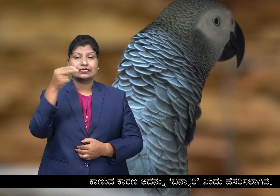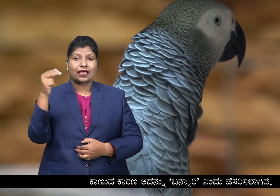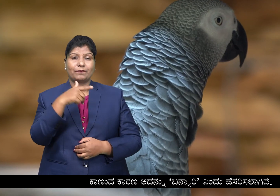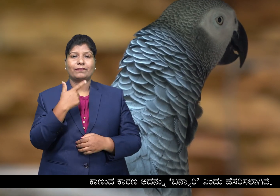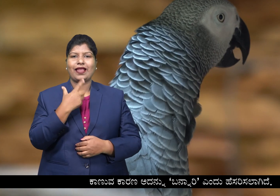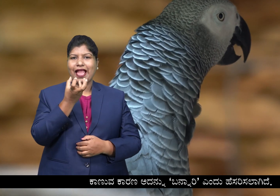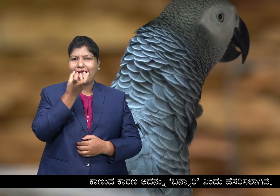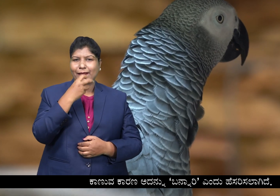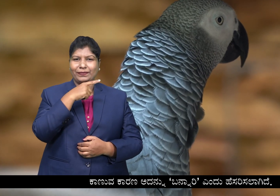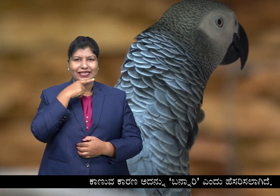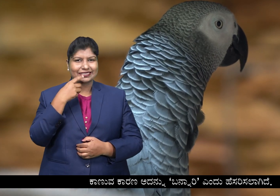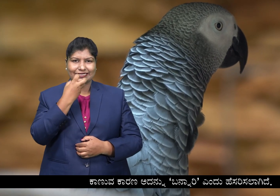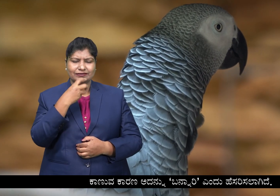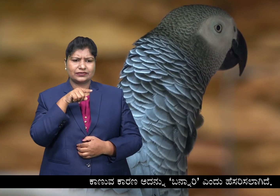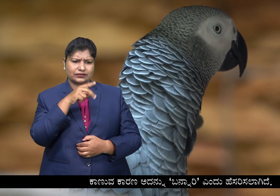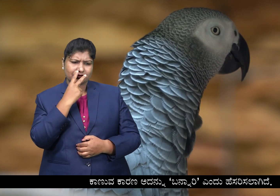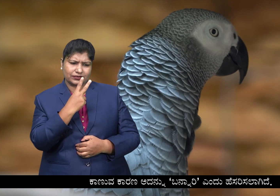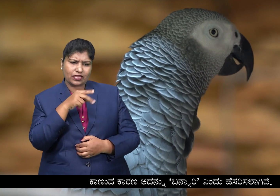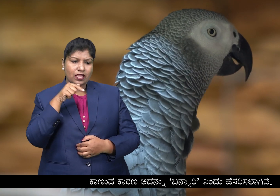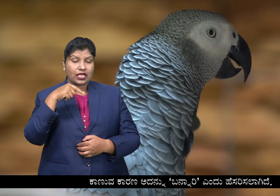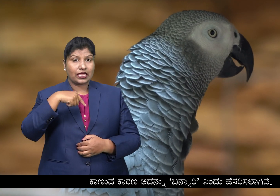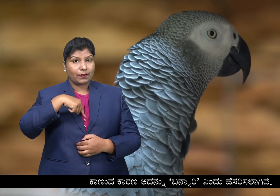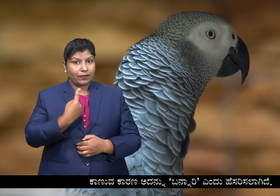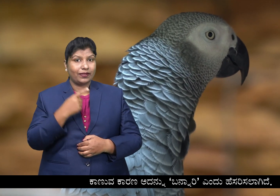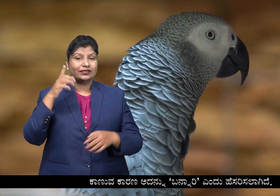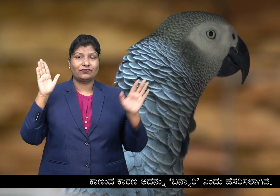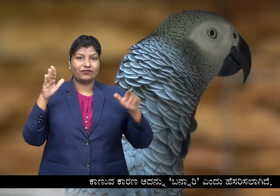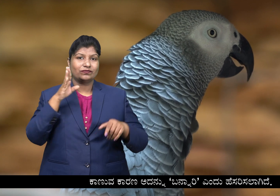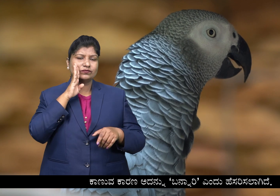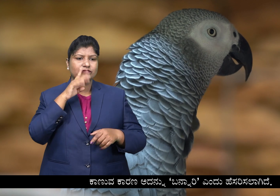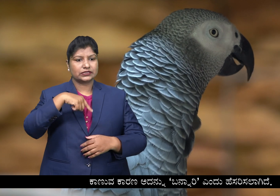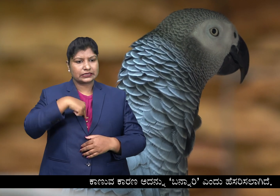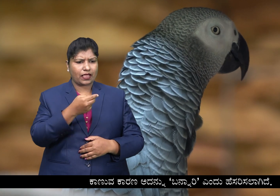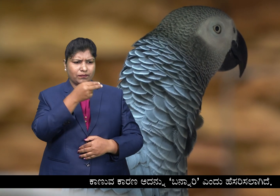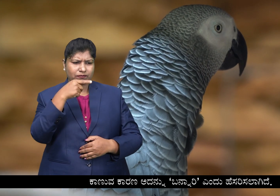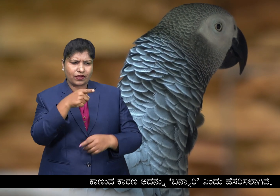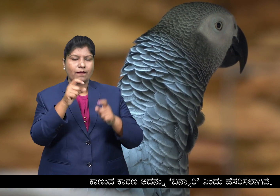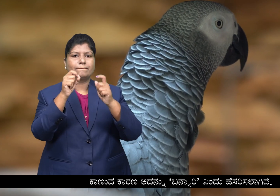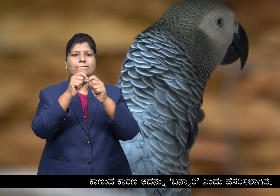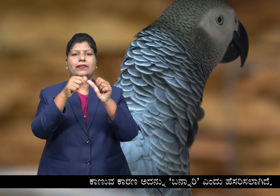ಚೆರ್ರಿಯಂತೆ ಕಾಣುವ ಕಾರಣ ಅದನ್ನ ಬಣ್ಣಾರಿ ಎಂದು ಹೆಸರಿಸಲಾಗಿದೆ.